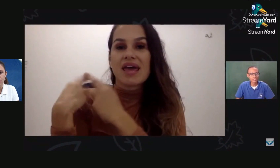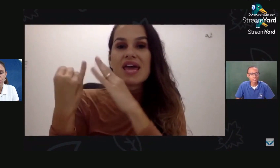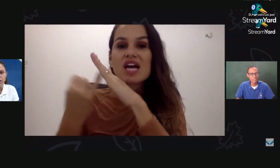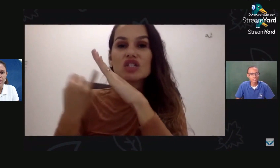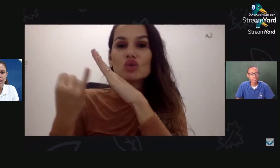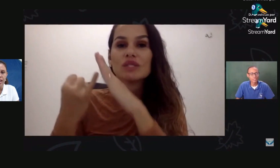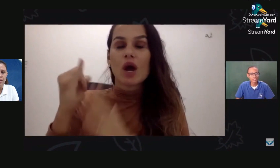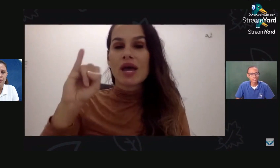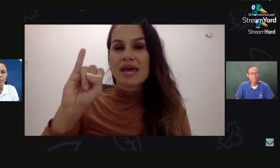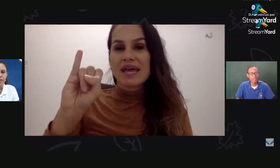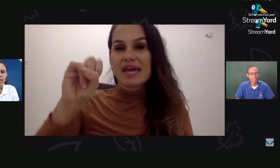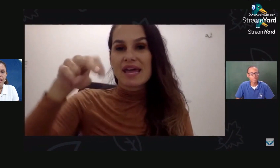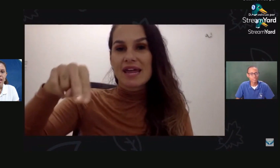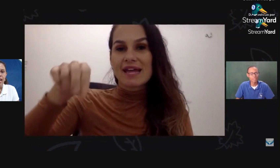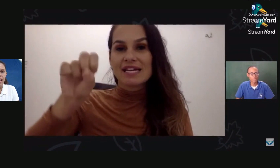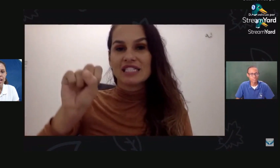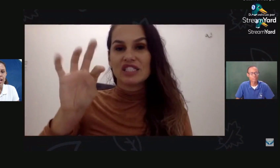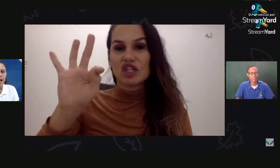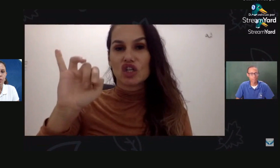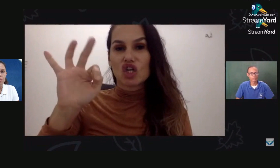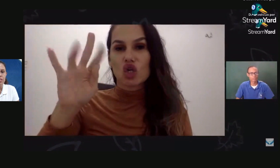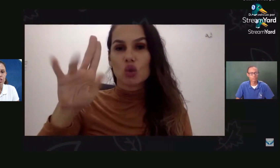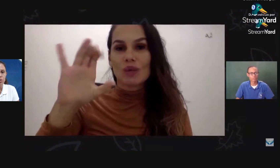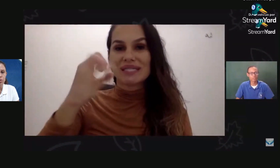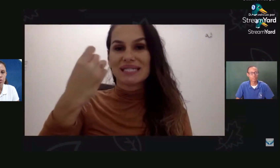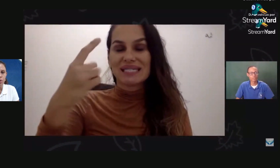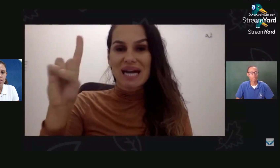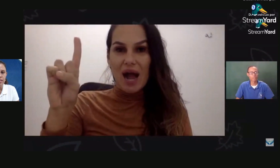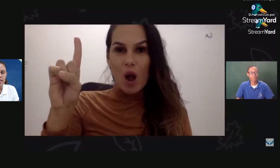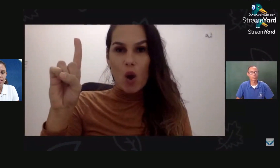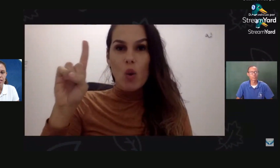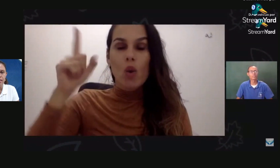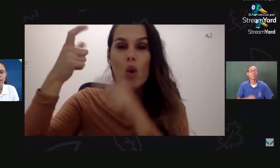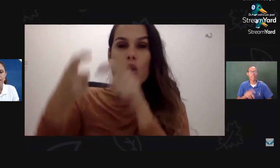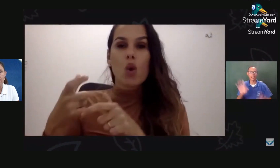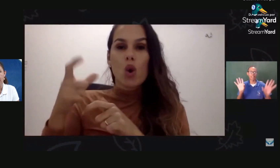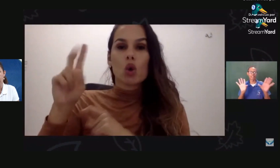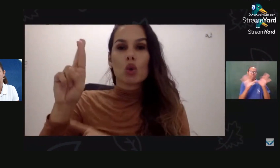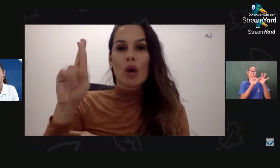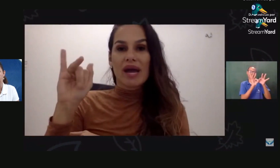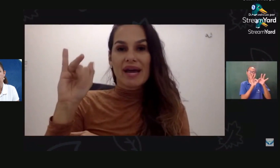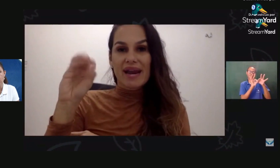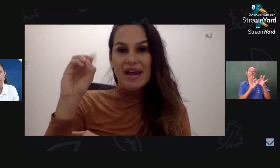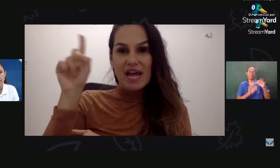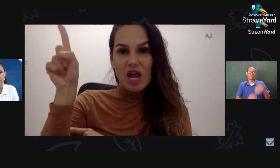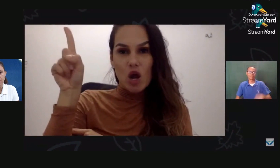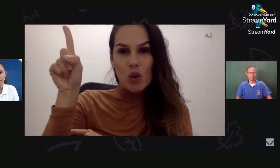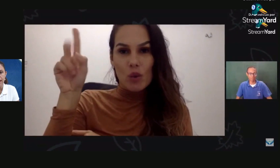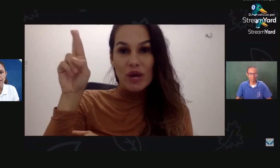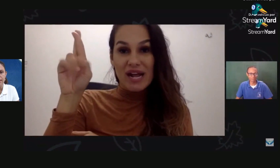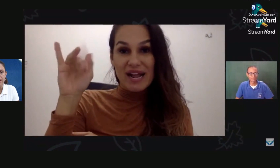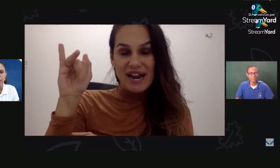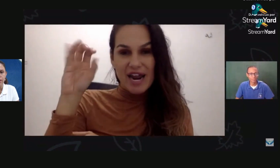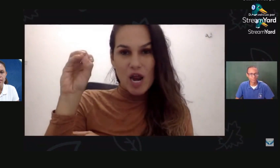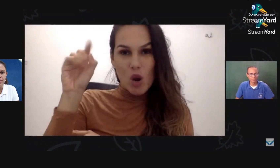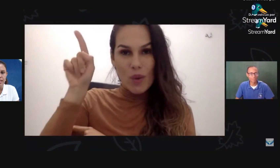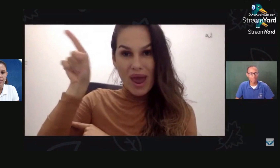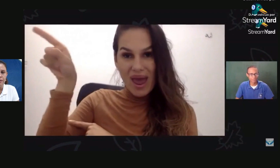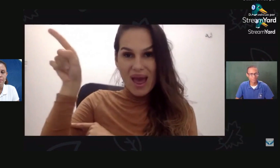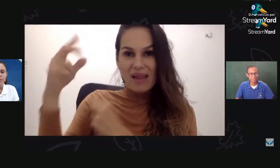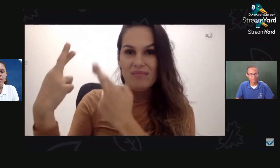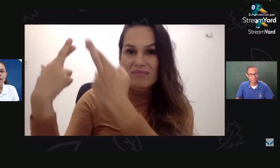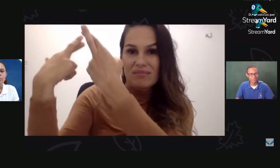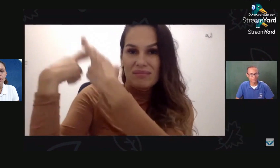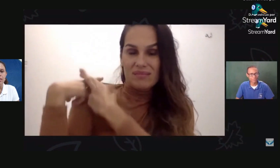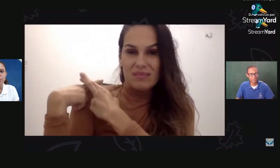do Rio de Janeiro, algumas instituições, né, que tem instituição aí mais, né,